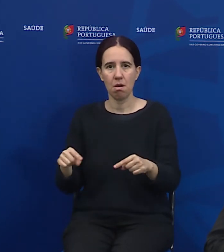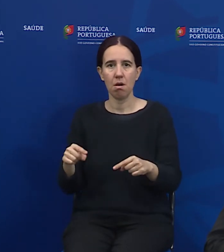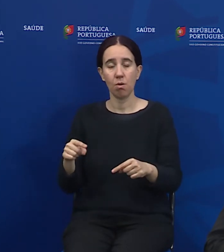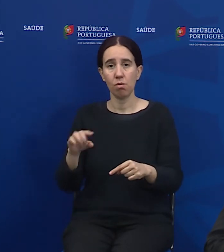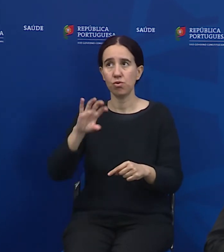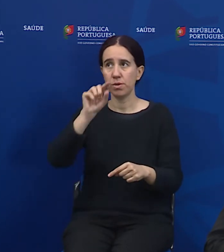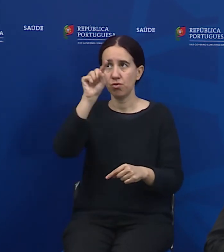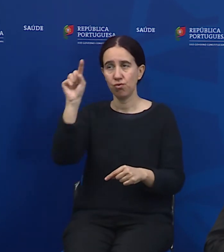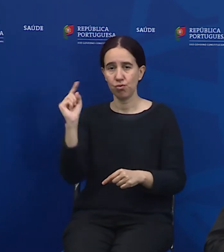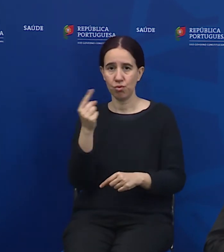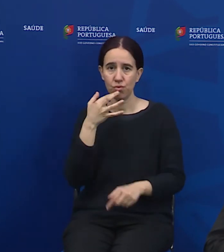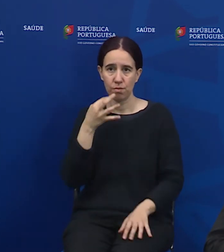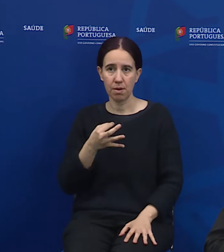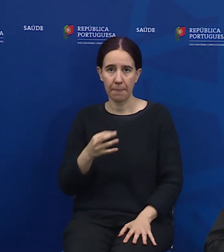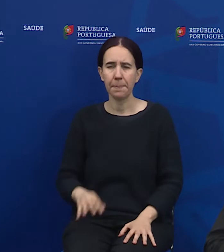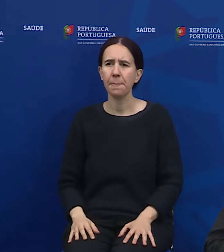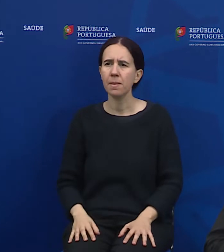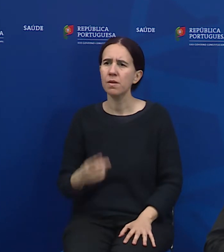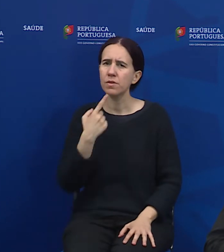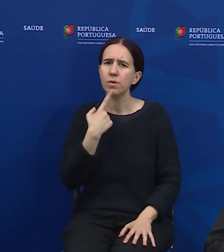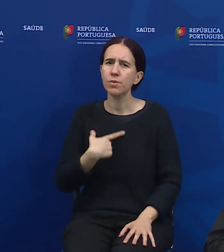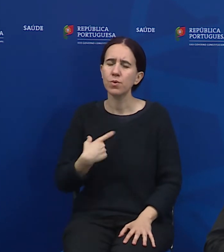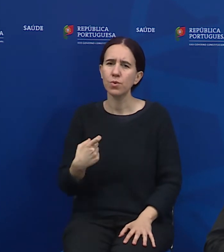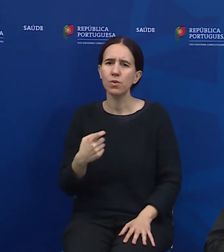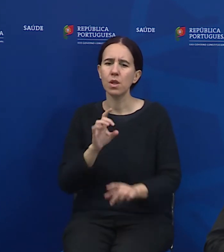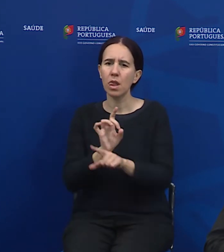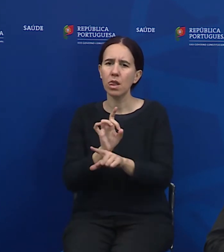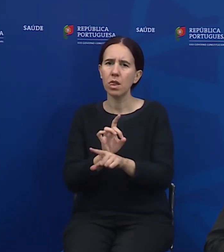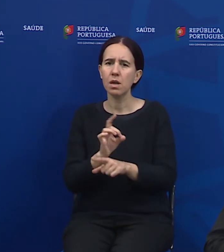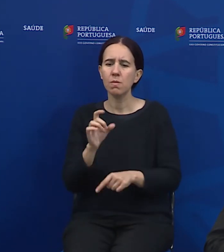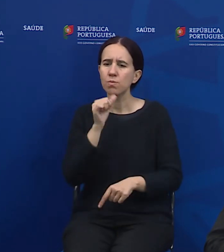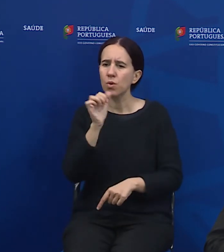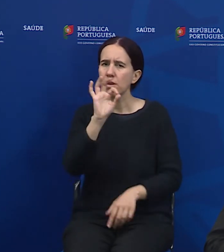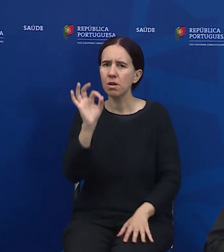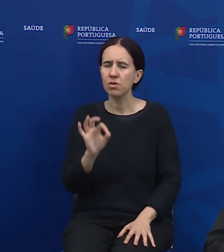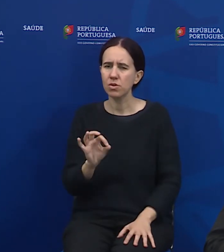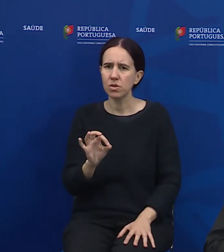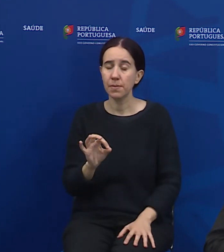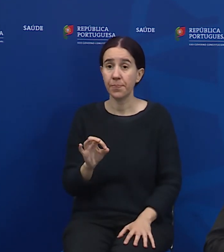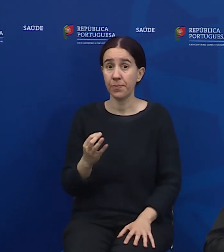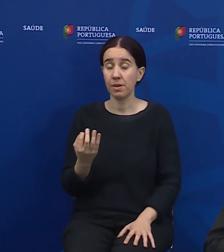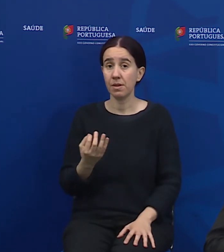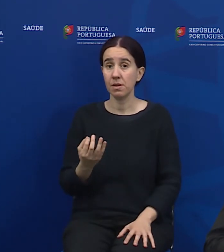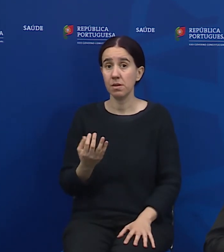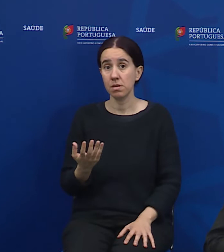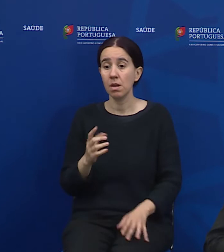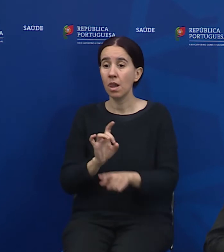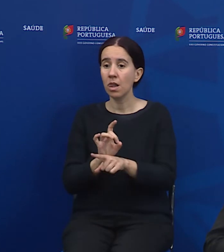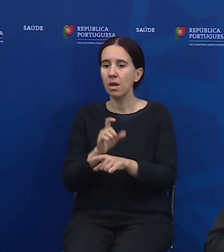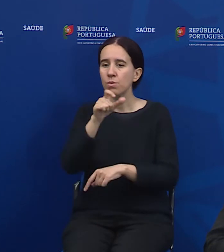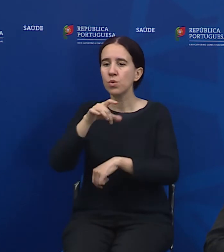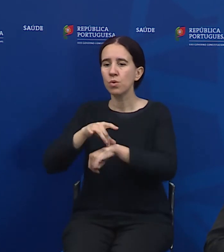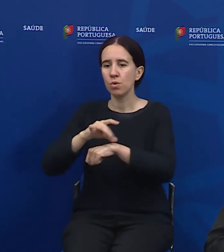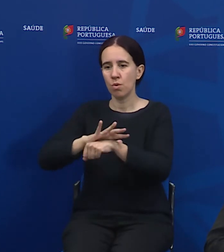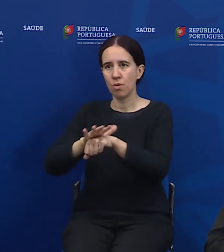todos esses países fez uma pergunta relativamente a taxa de mortalidade que relativamente